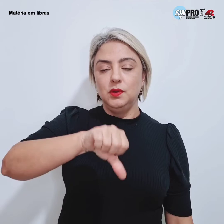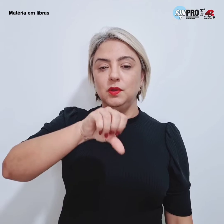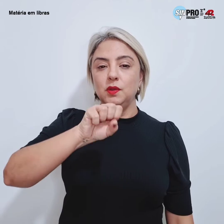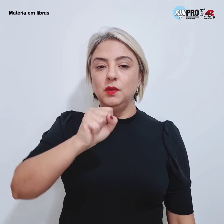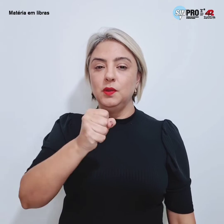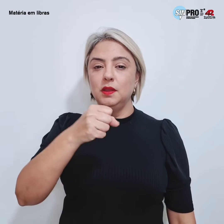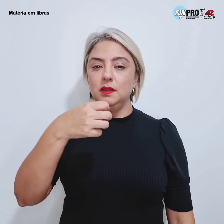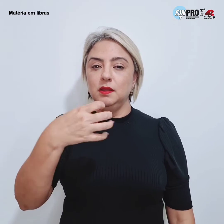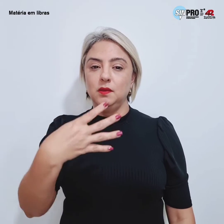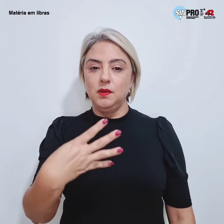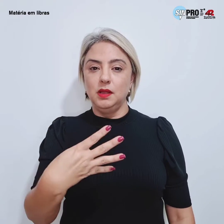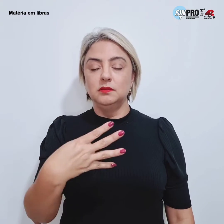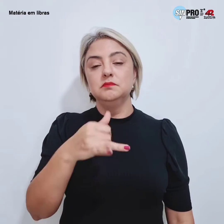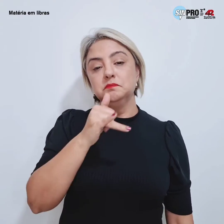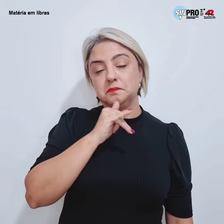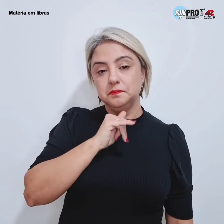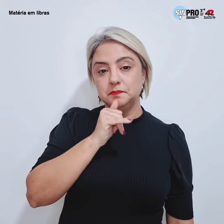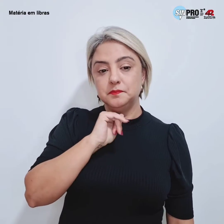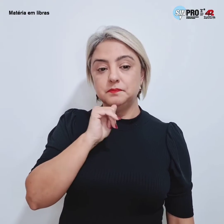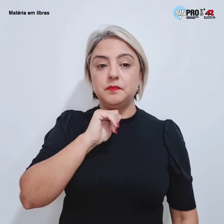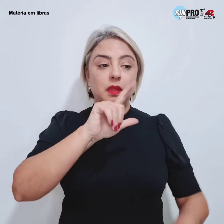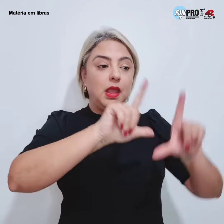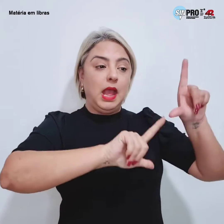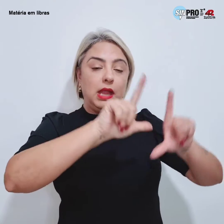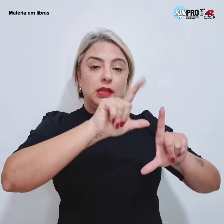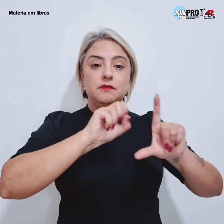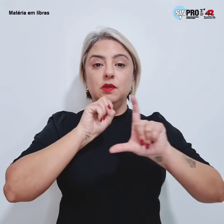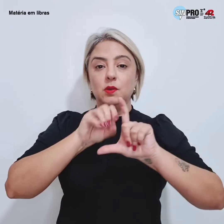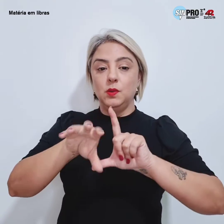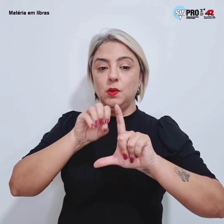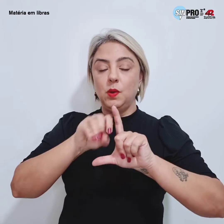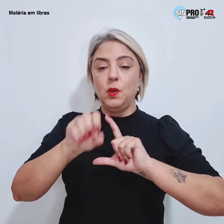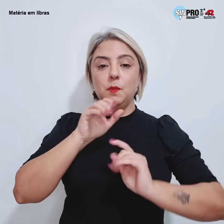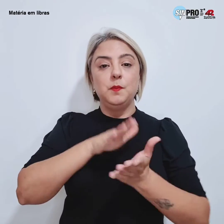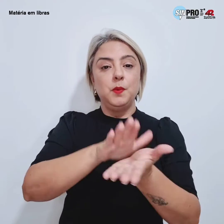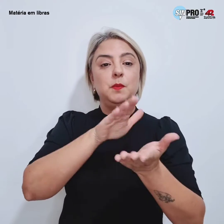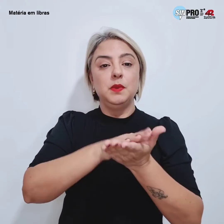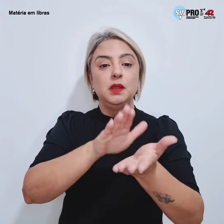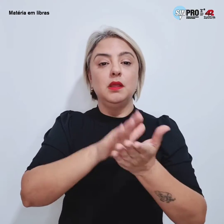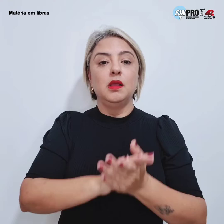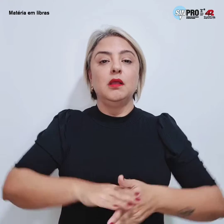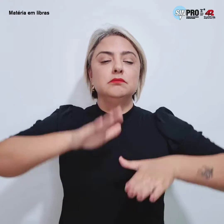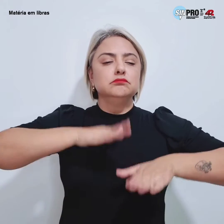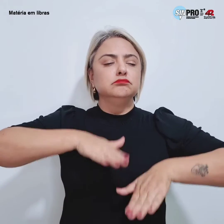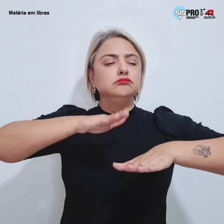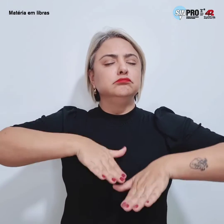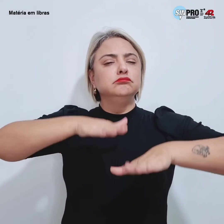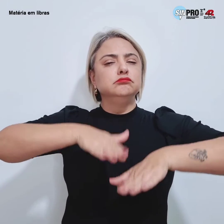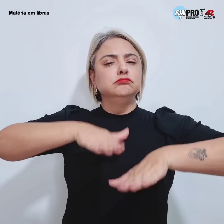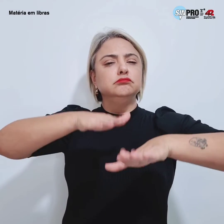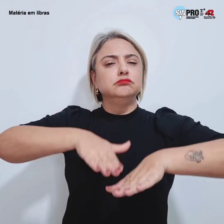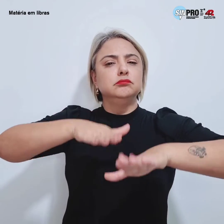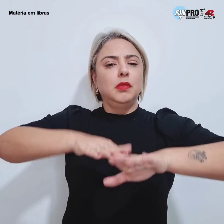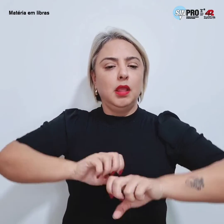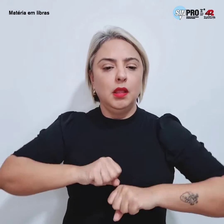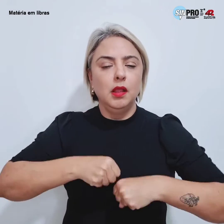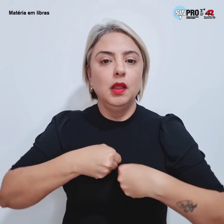1984, por exemplo, a TV Globo publicou que as manifestações em defesa da